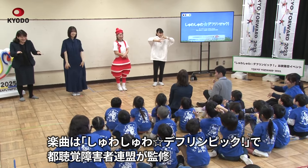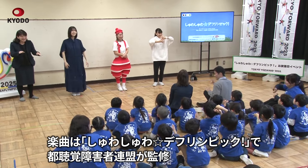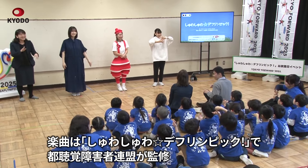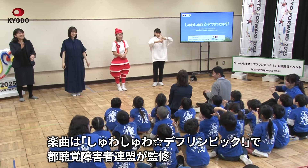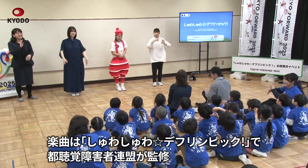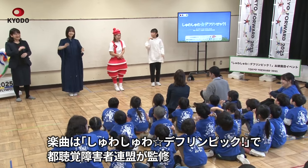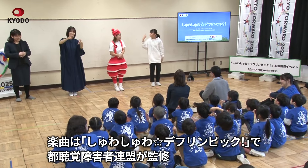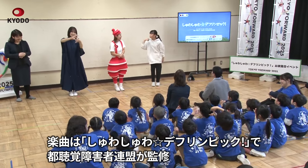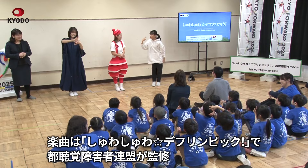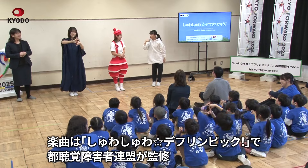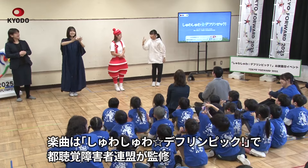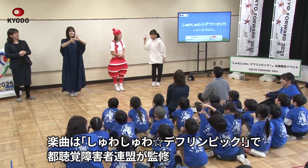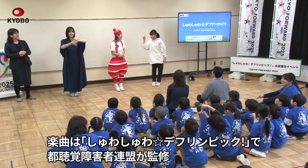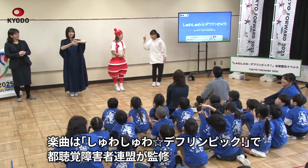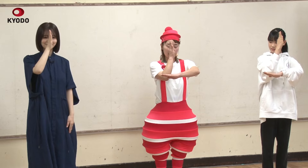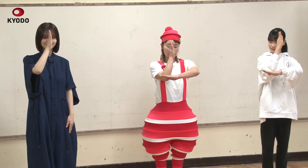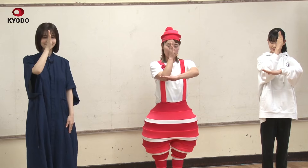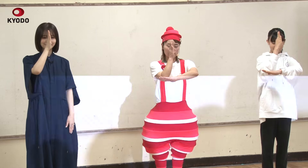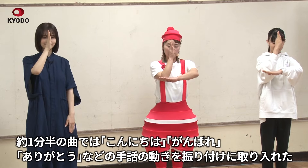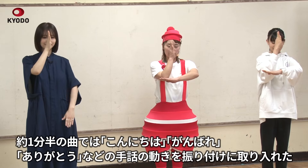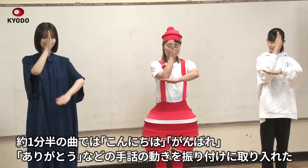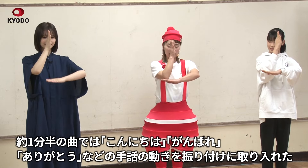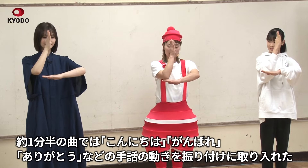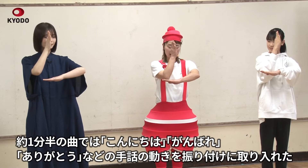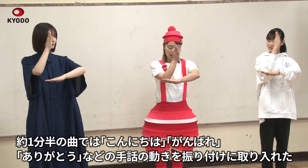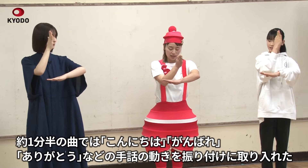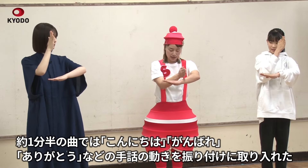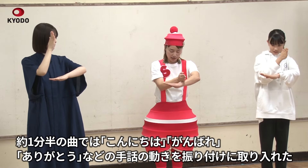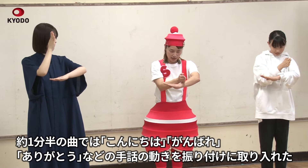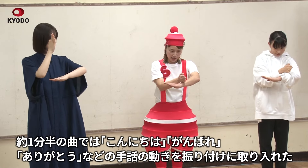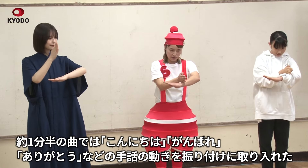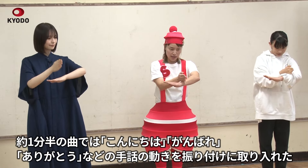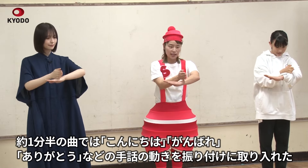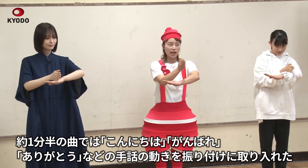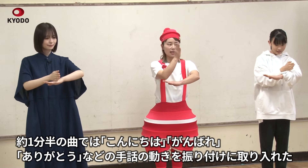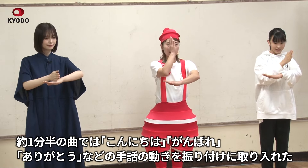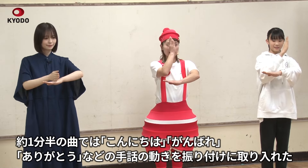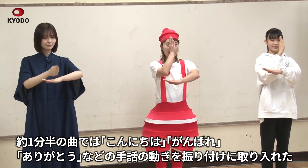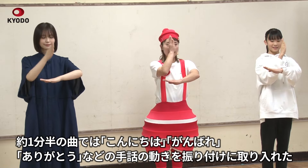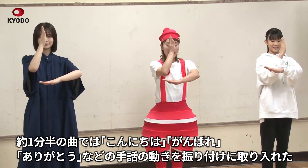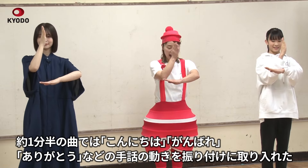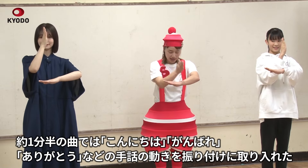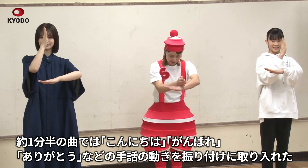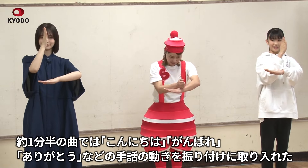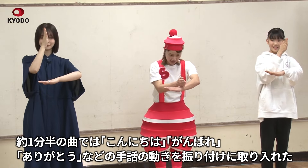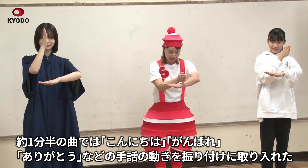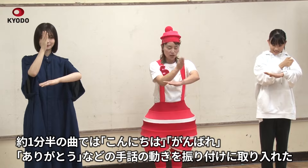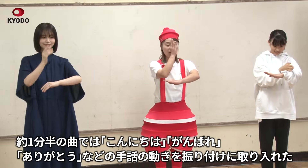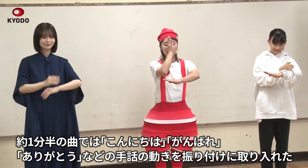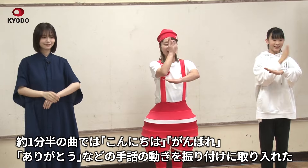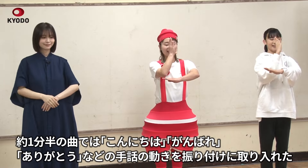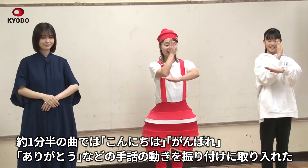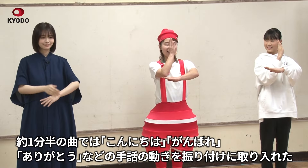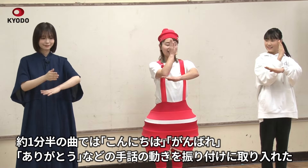る。 みんなできた？ できた。もう一回手をね、下に出して下から上に上げてありがとうってやるん